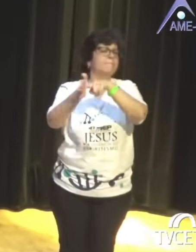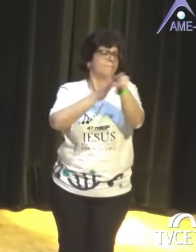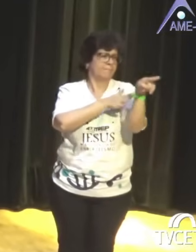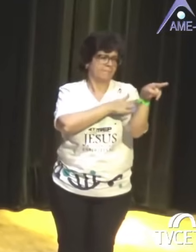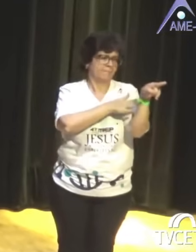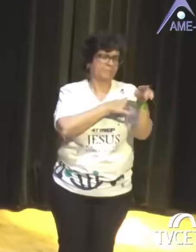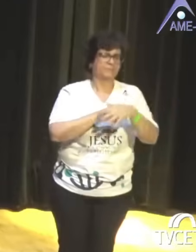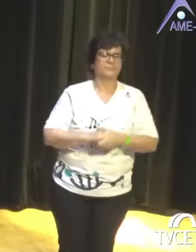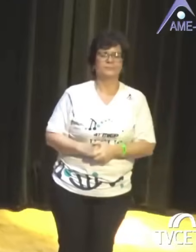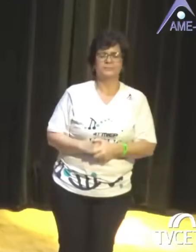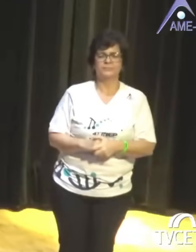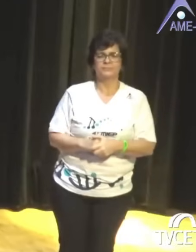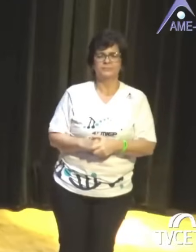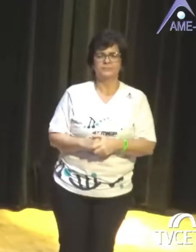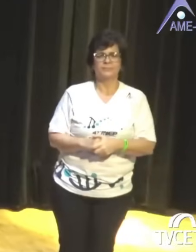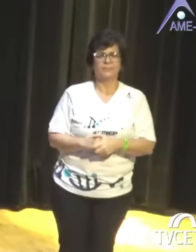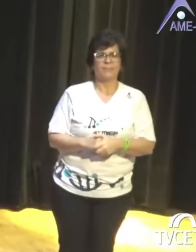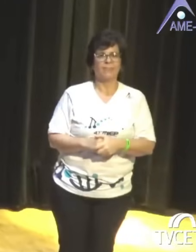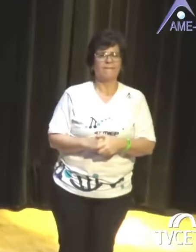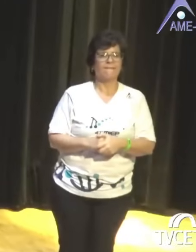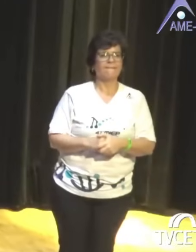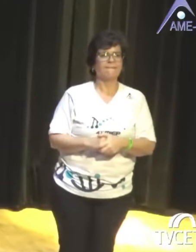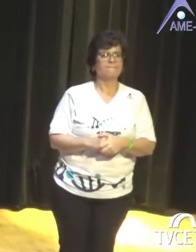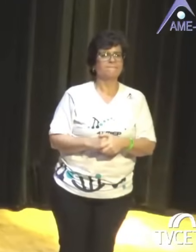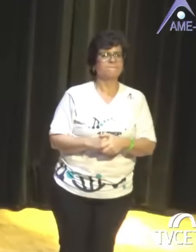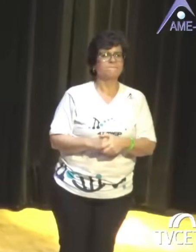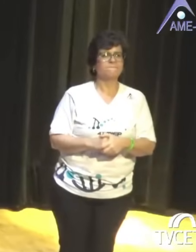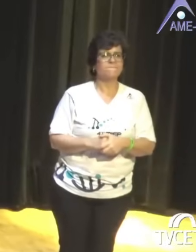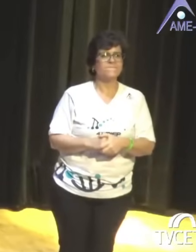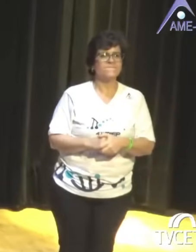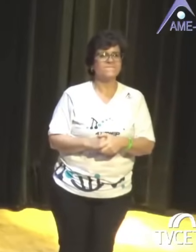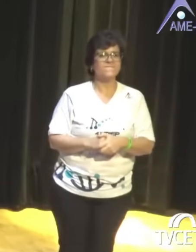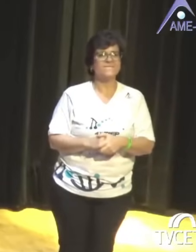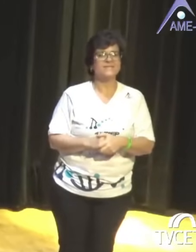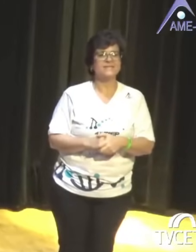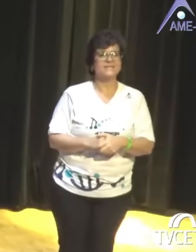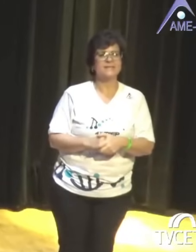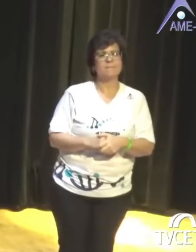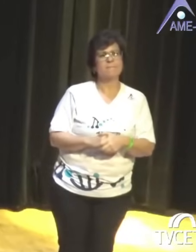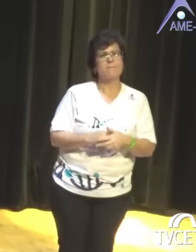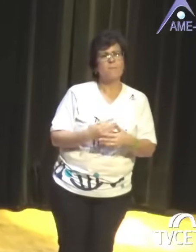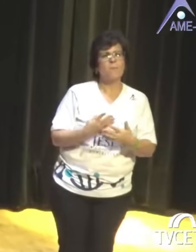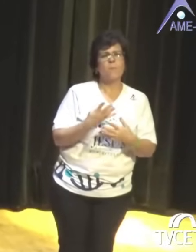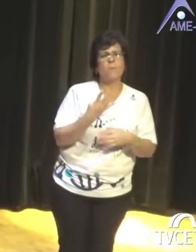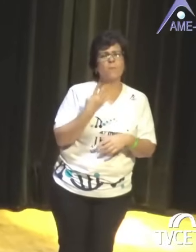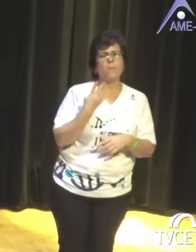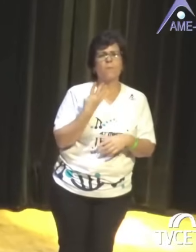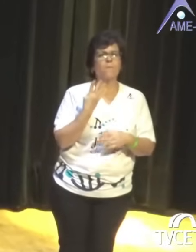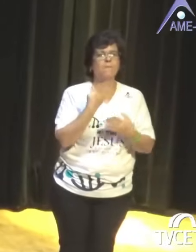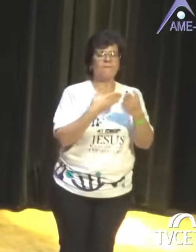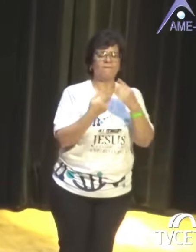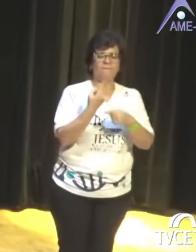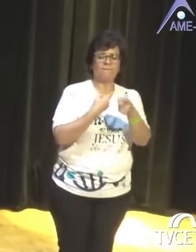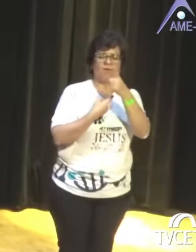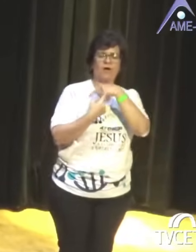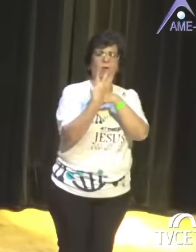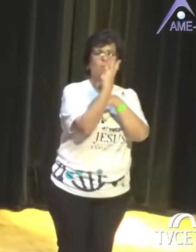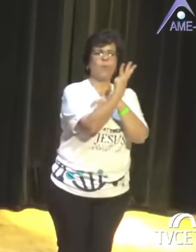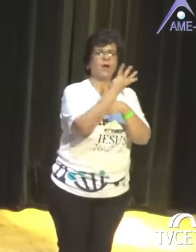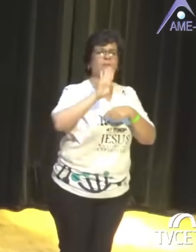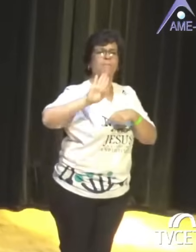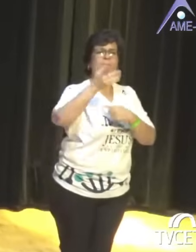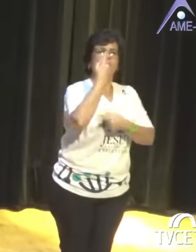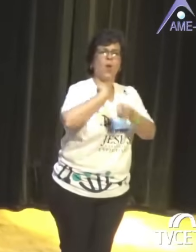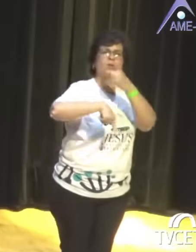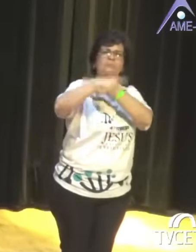coisa eu quero que você volte a 4.5 aproximadamente 4.5 bilhões de